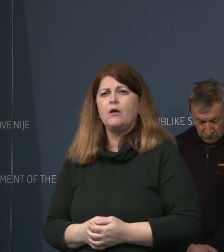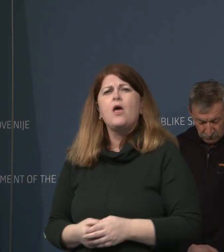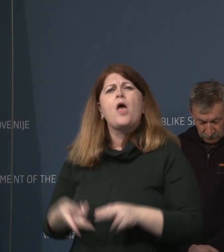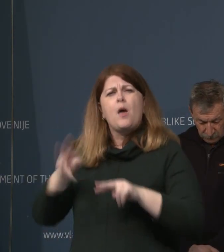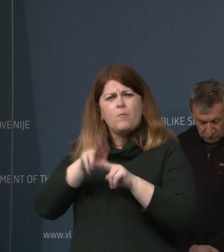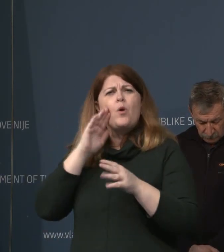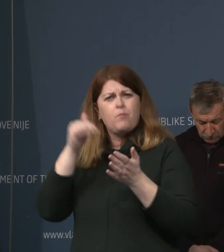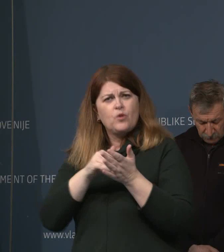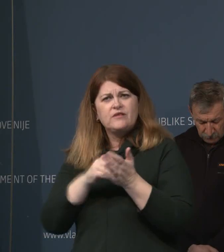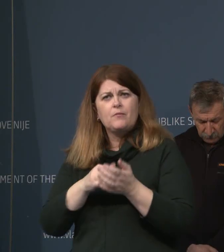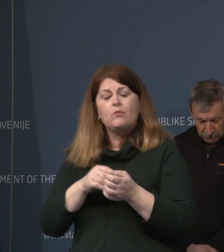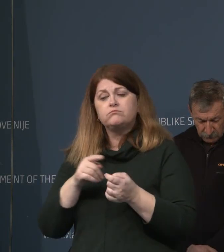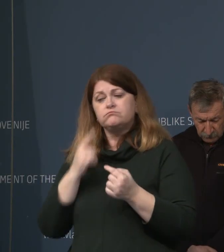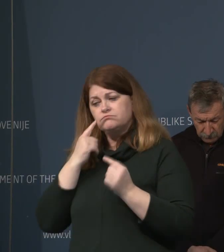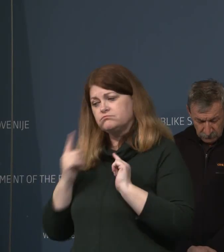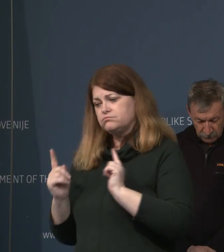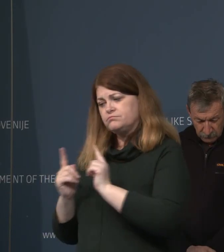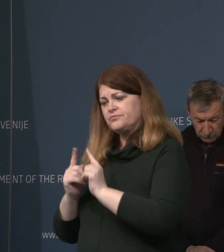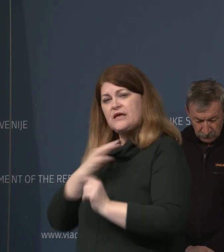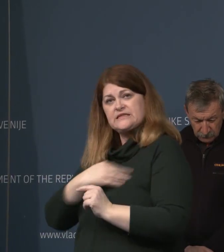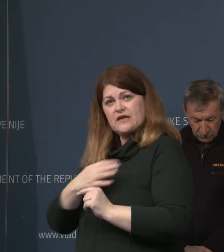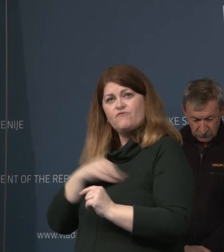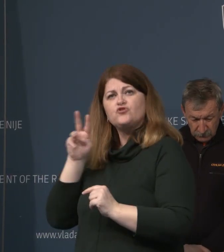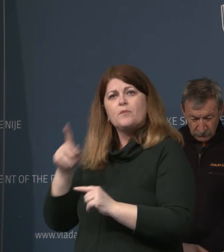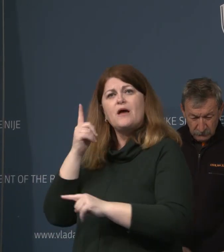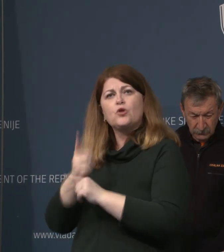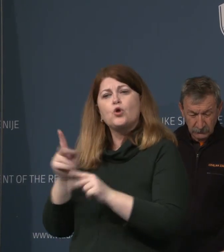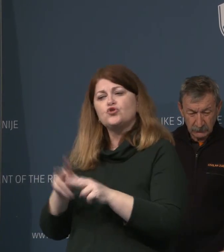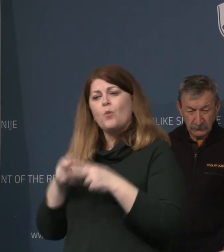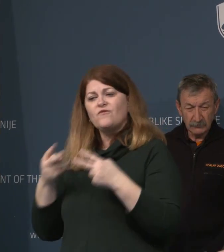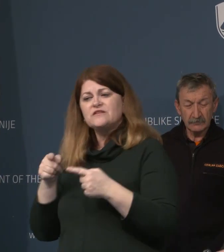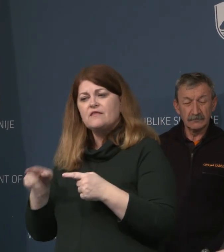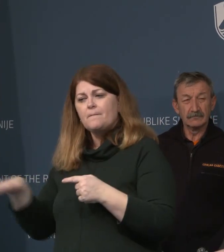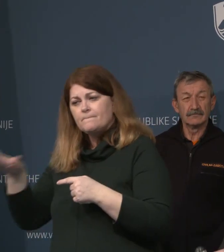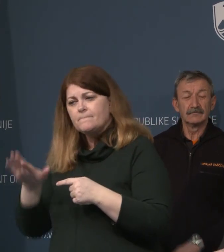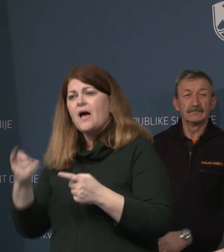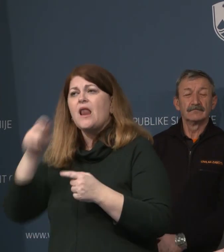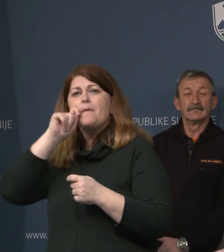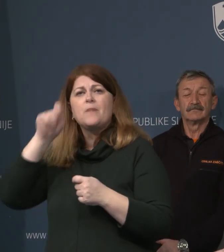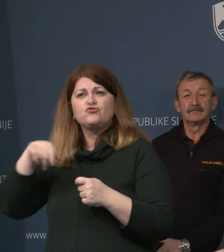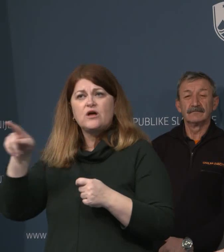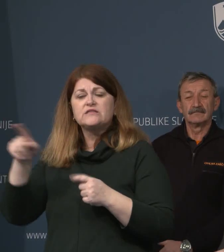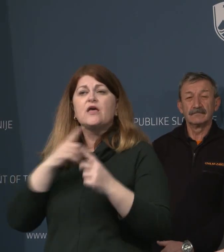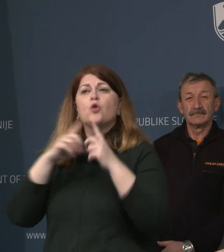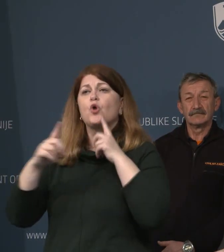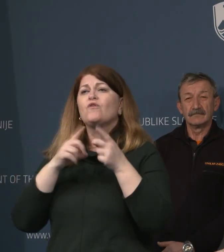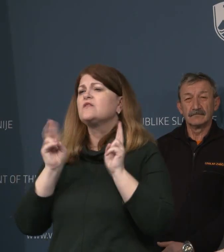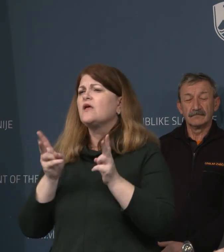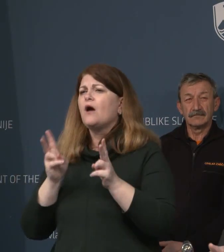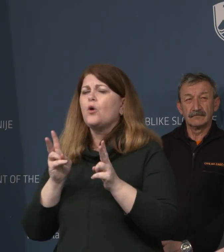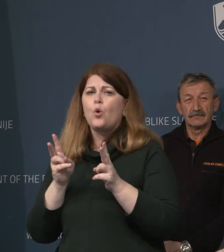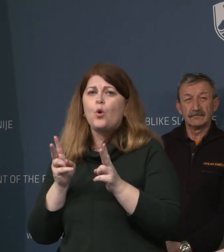nek način v bistvu ali s Hrvaško, ki ima določene obveznosti na tem področju, ali s Mađarsko, dogovoriti, kako